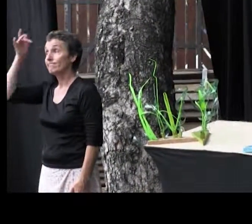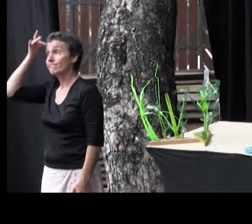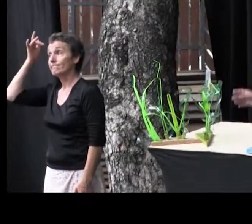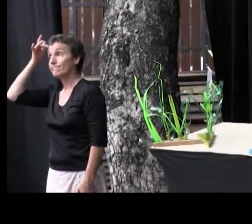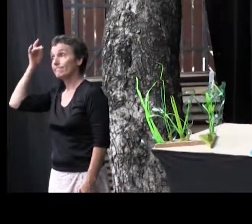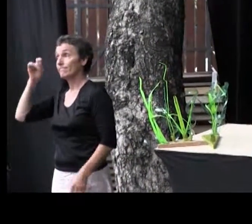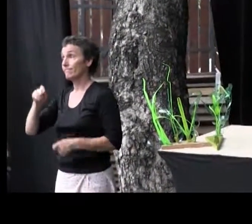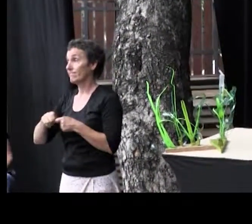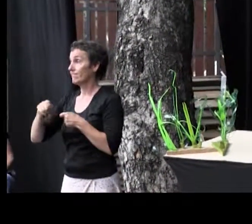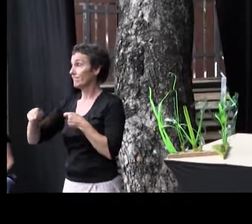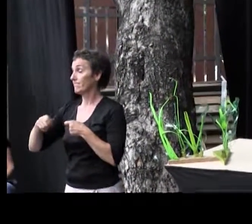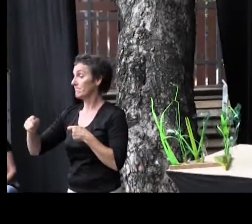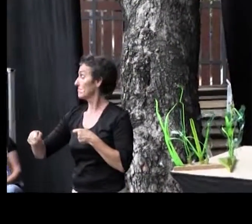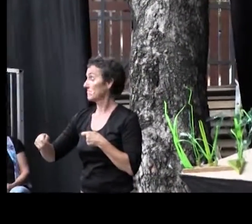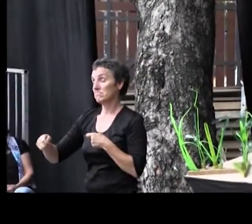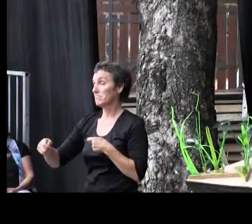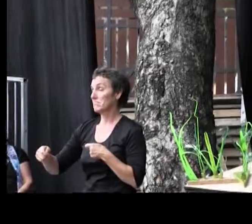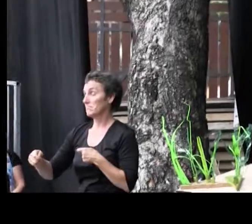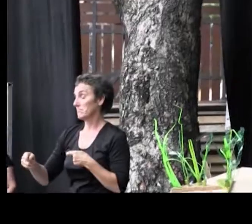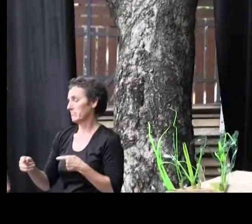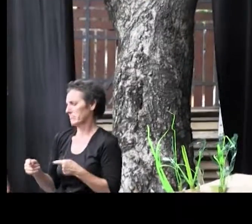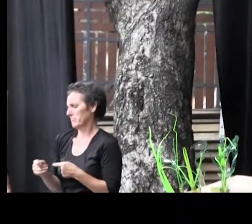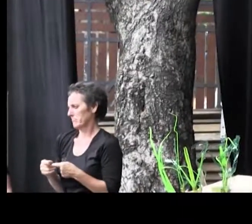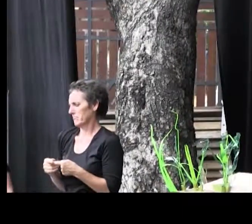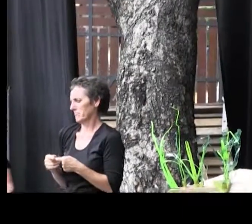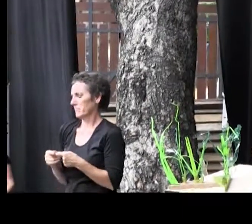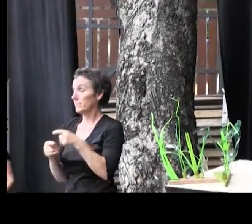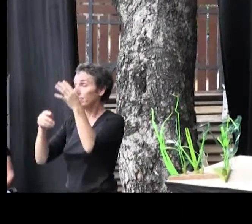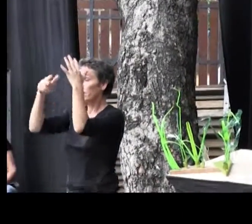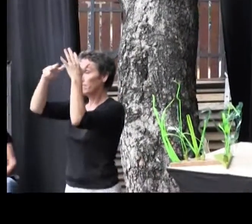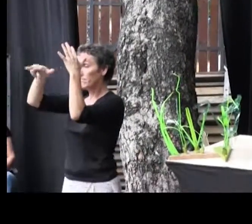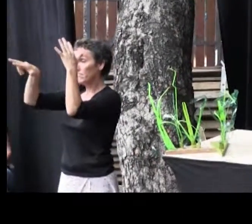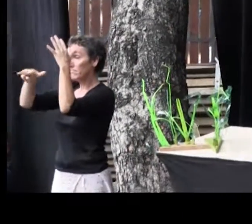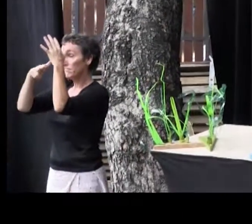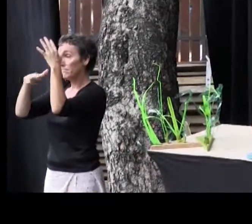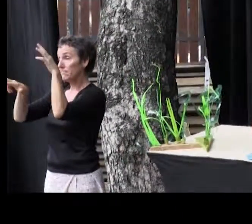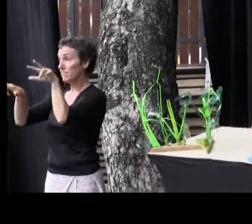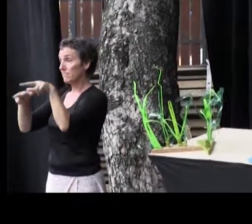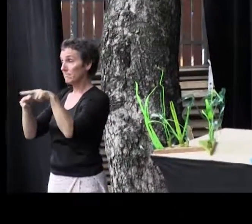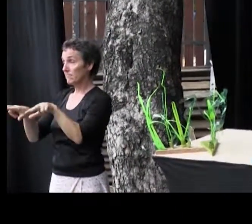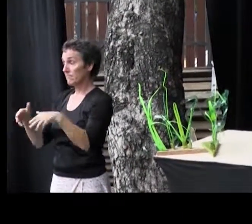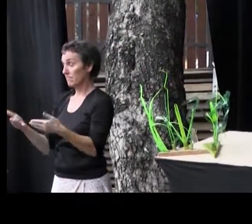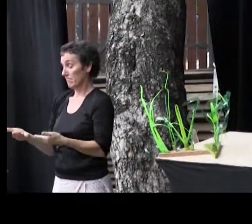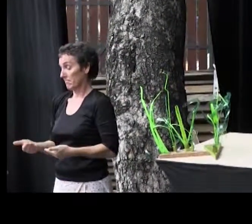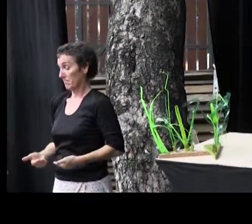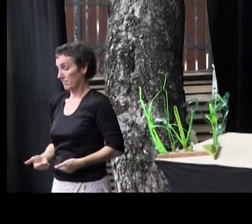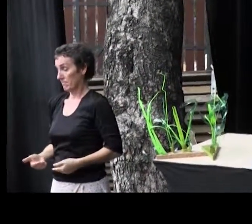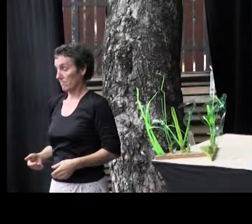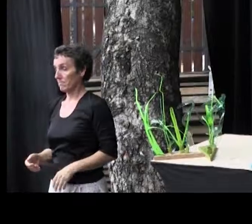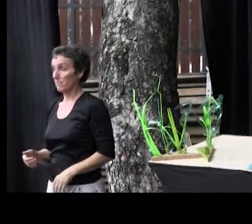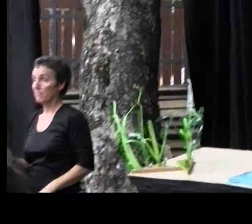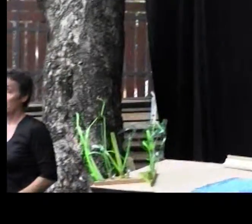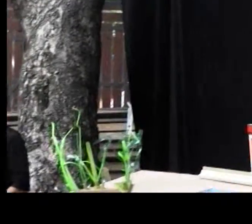longtemps et l'hiver est arrivé. Et le petit canard la